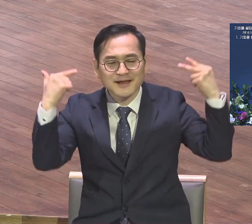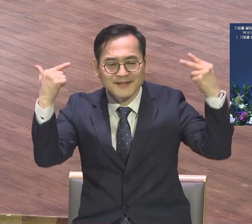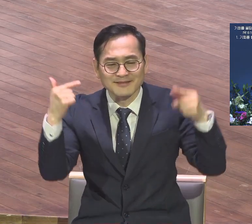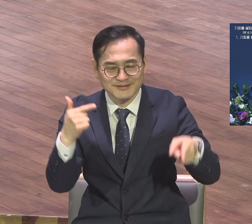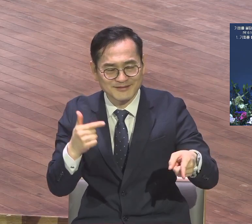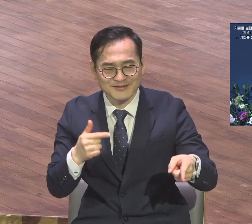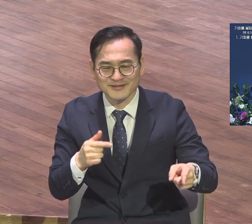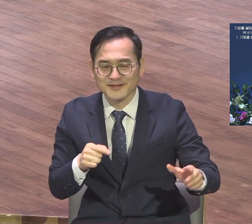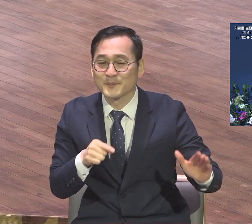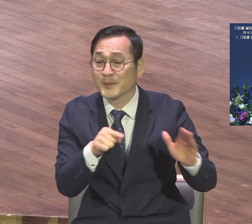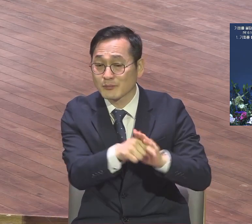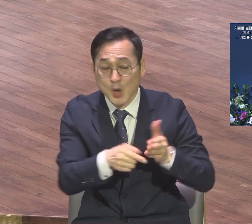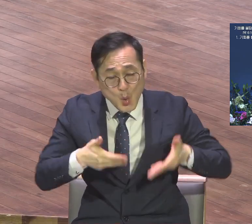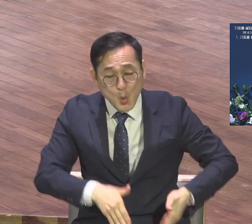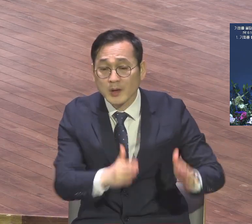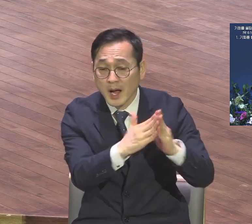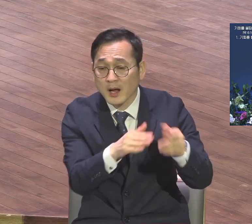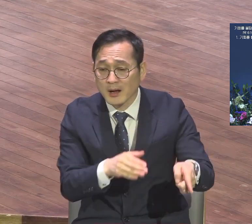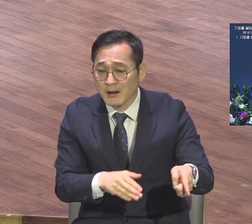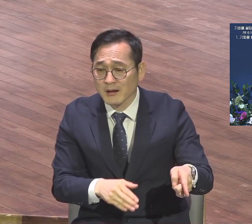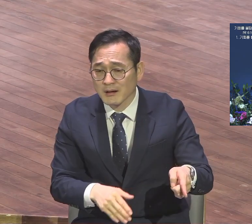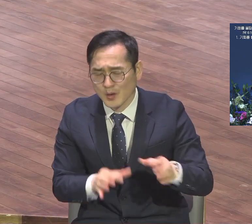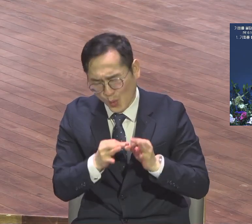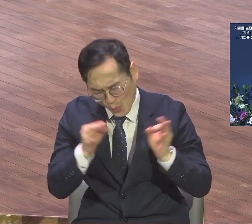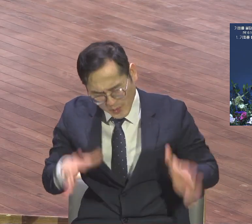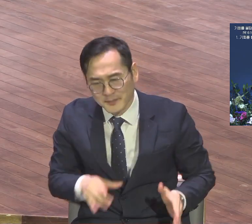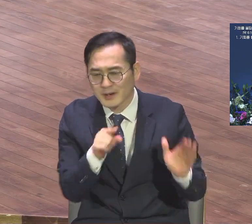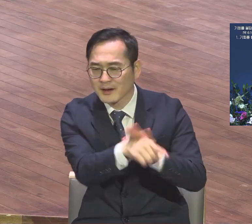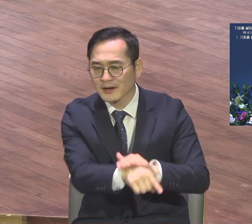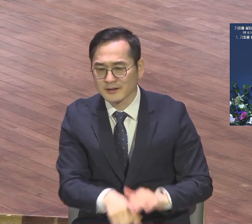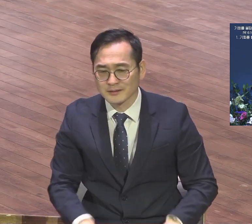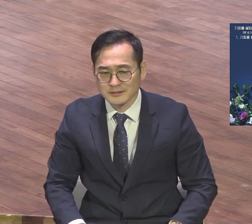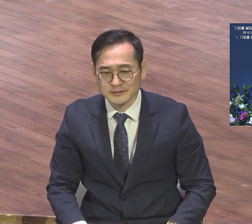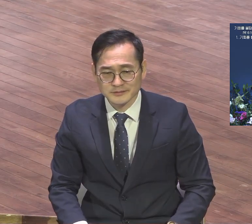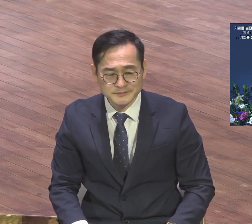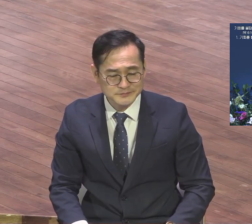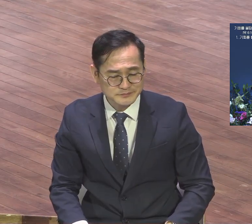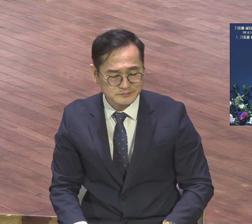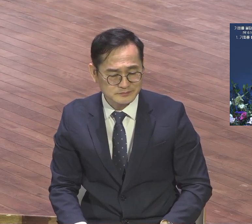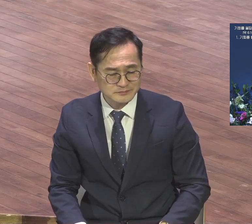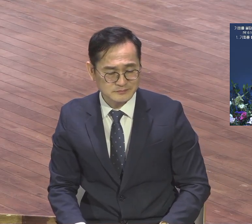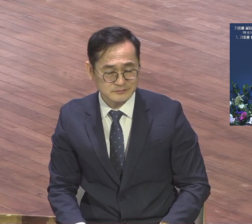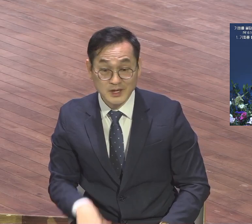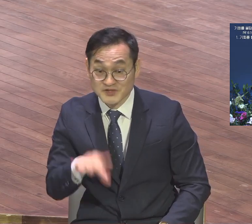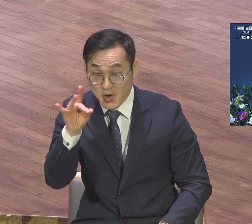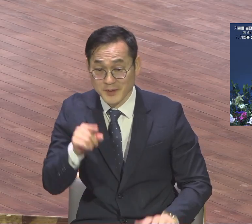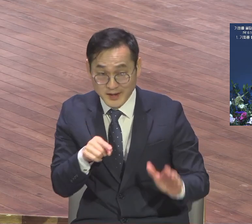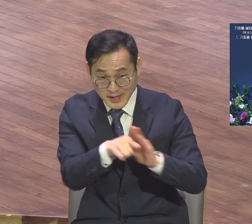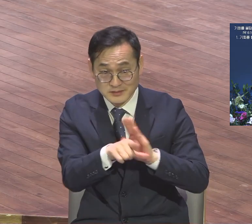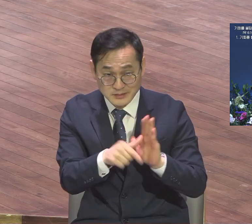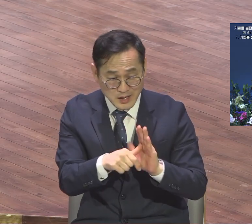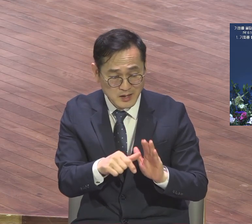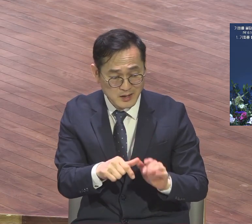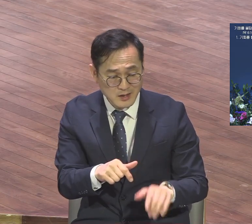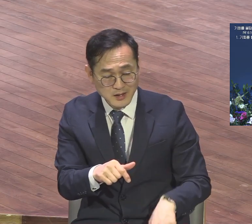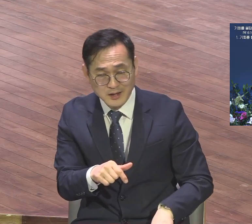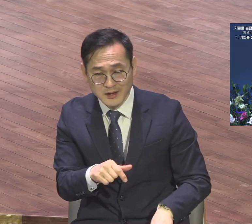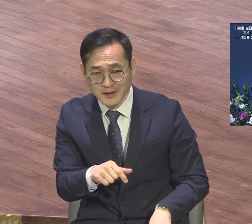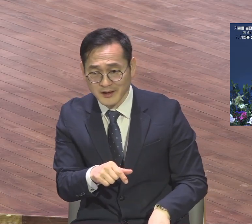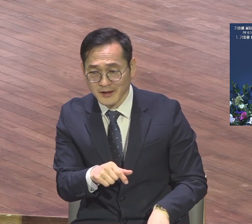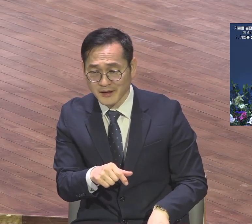고향은요, 또 예수님이 고향을 처음 들어가는데 금이 환영했잖아요. 뭐 그야말로 세계적인 인물이